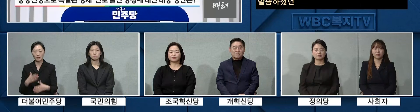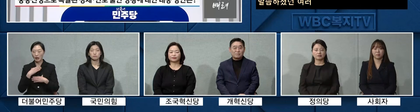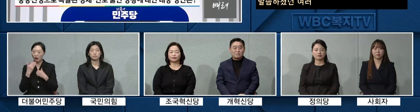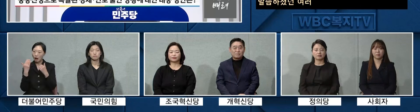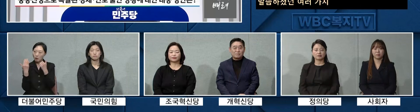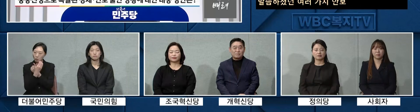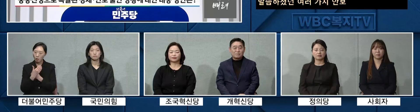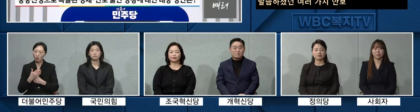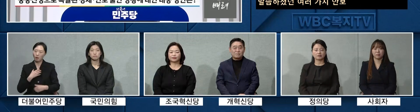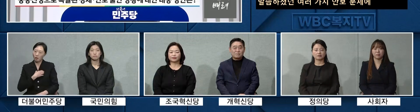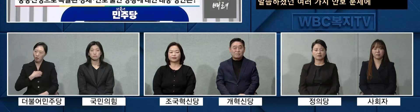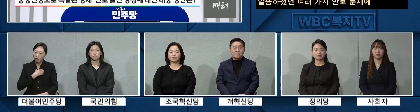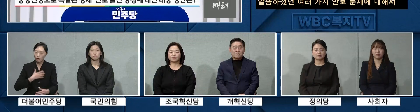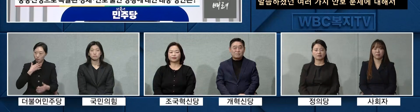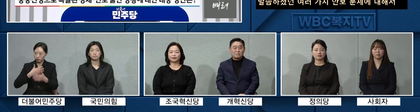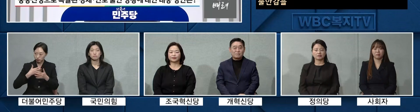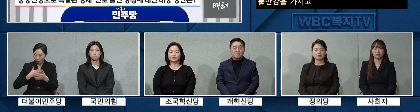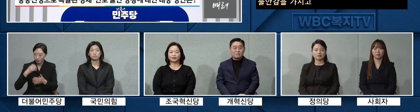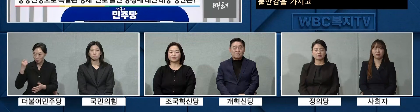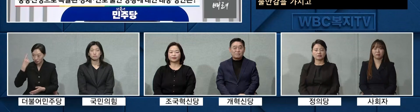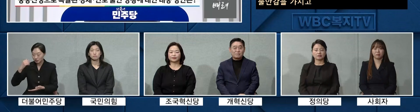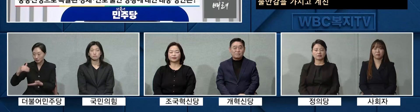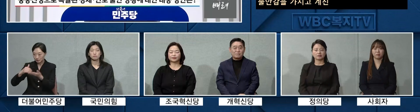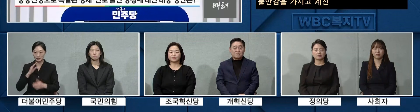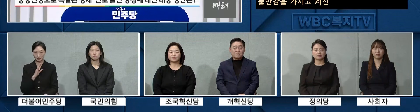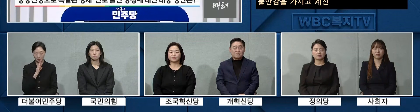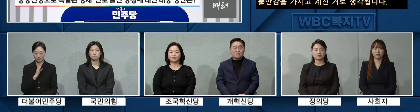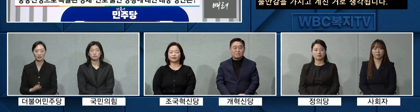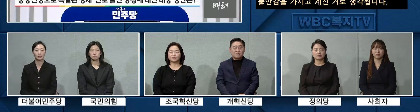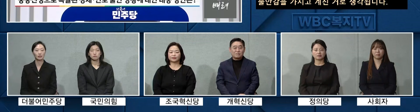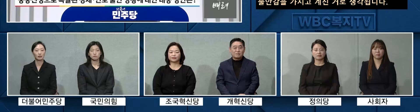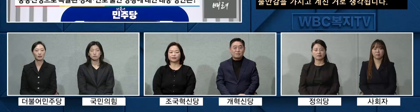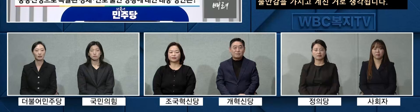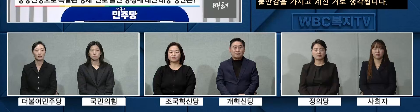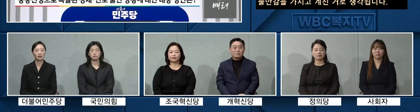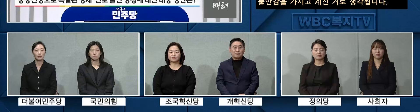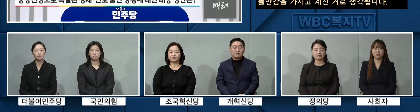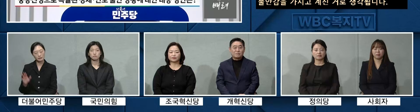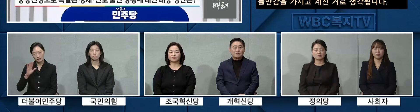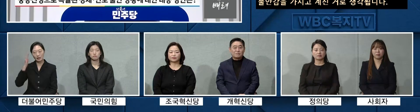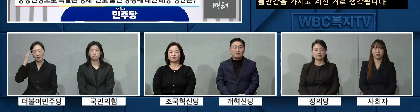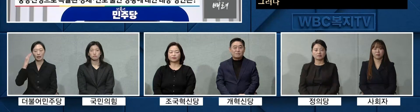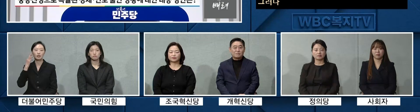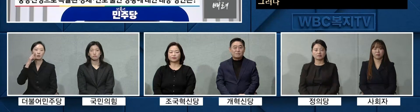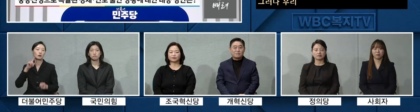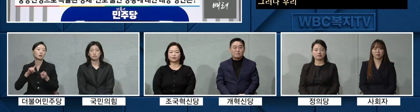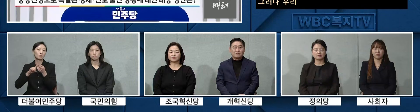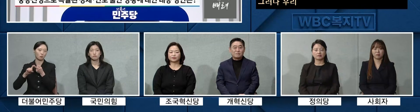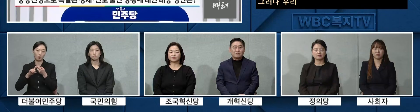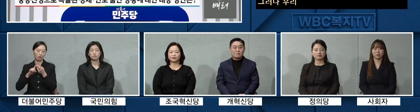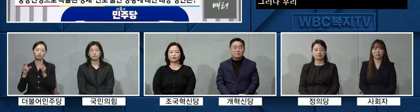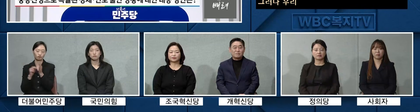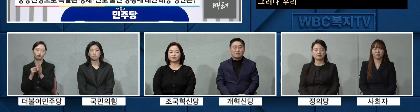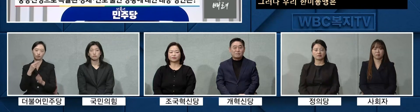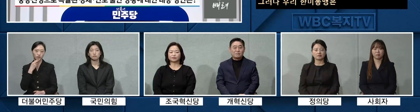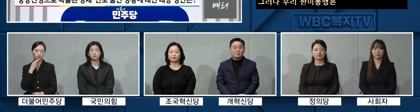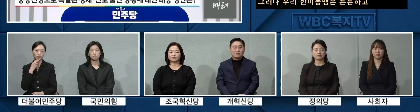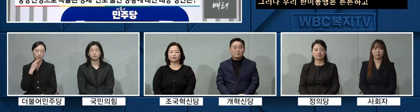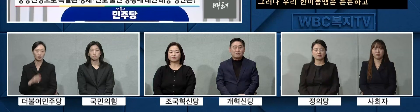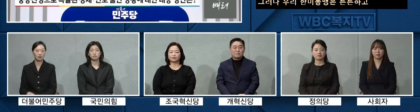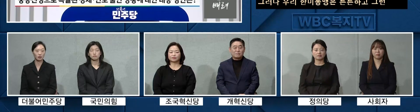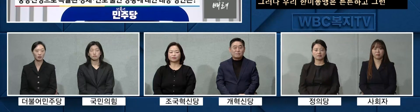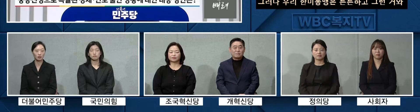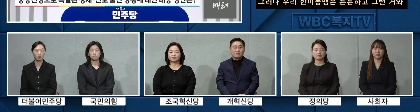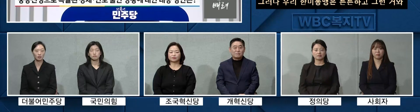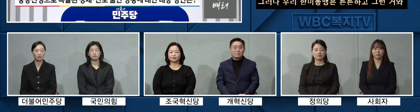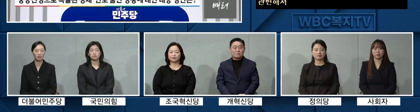불안감을 가지고 계신 거로 생각됩니다. 그러나 우리 한미 동맹은 튼튼하고 그러한 과 관련돼서 대한민국은